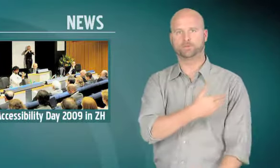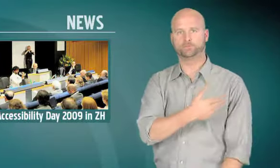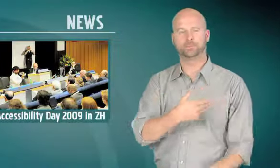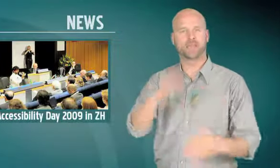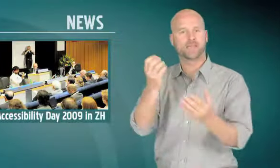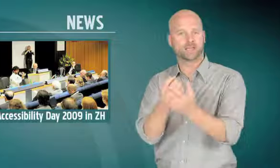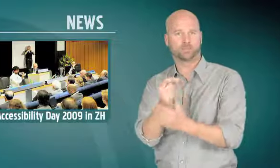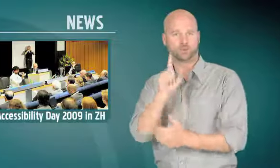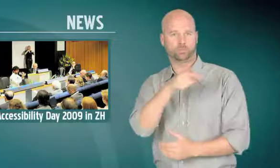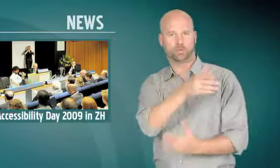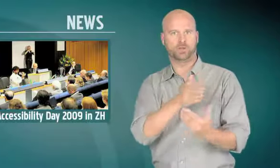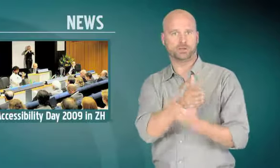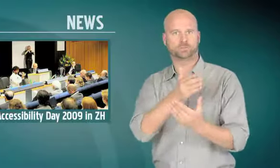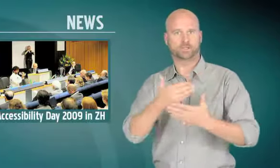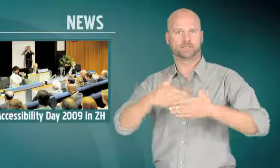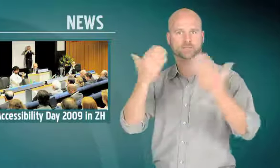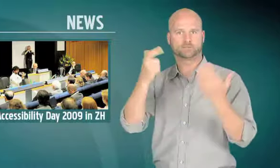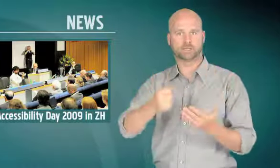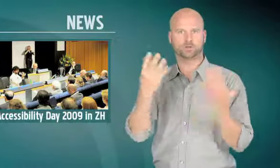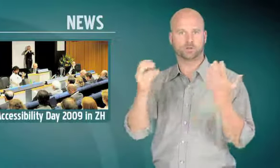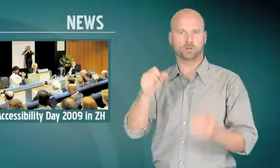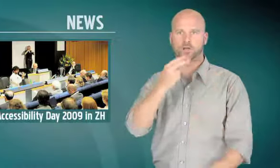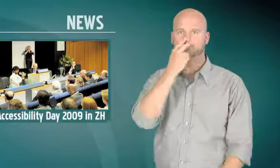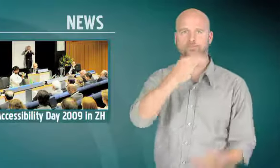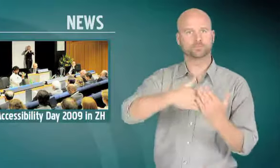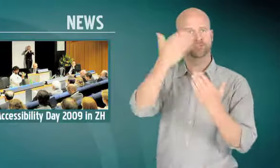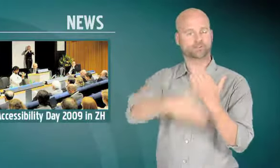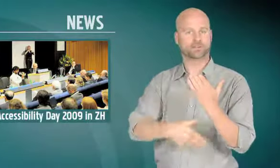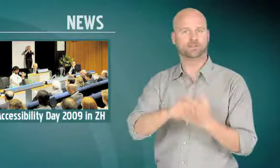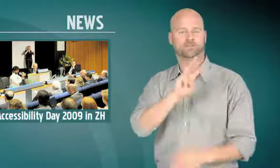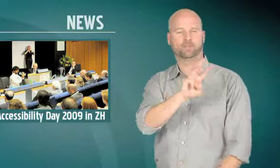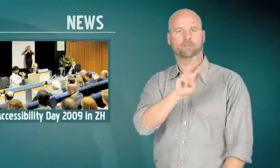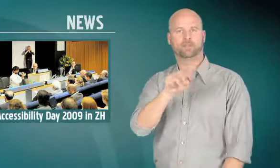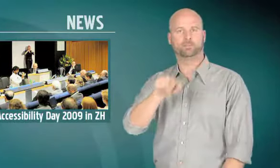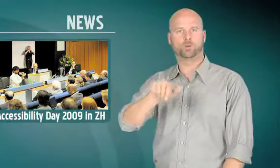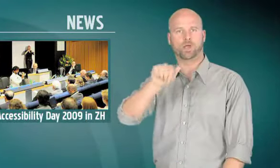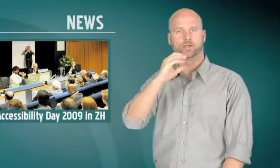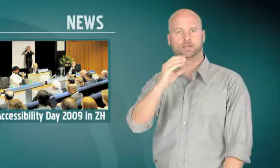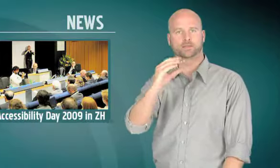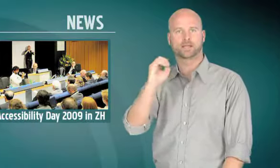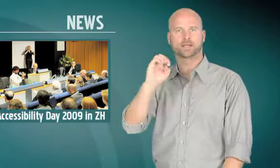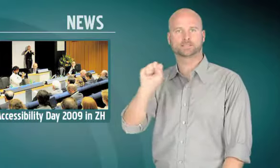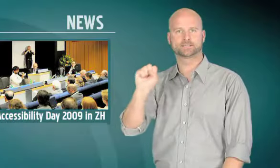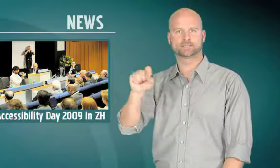anmelden. Weitere Informationen zum Accessibility Day 2009 finden Sie auf der Webseite